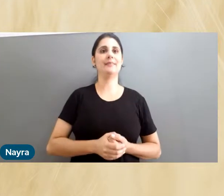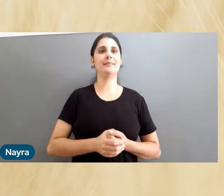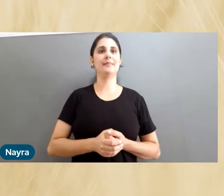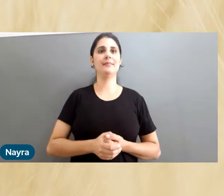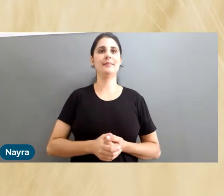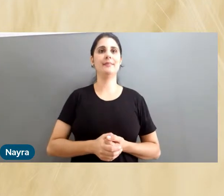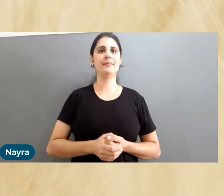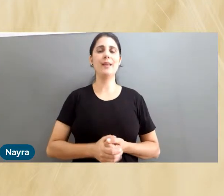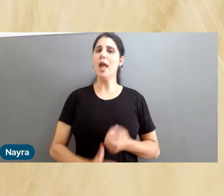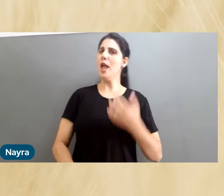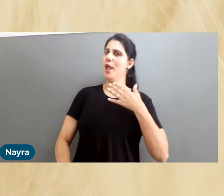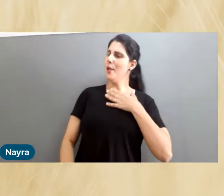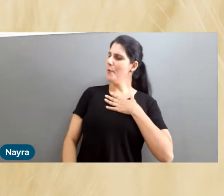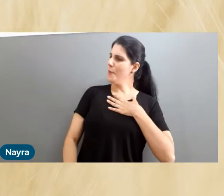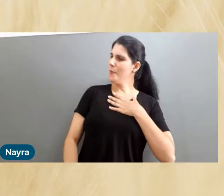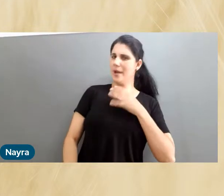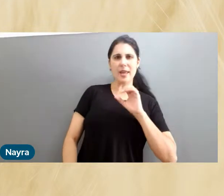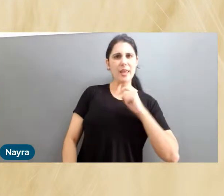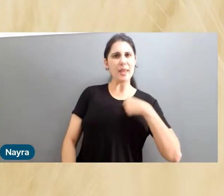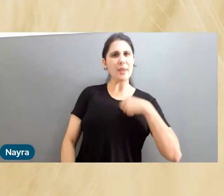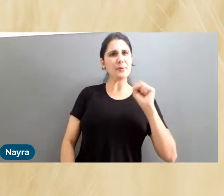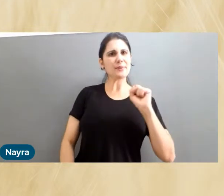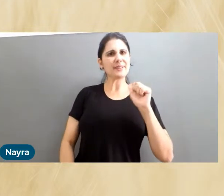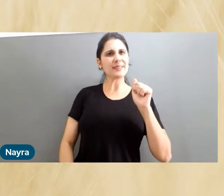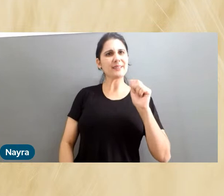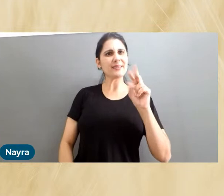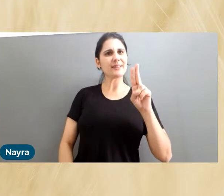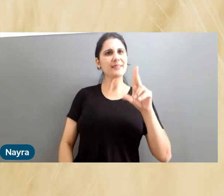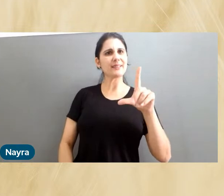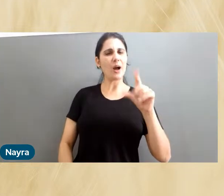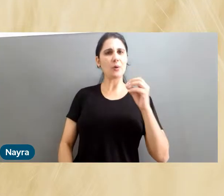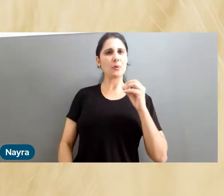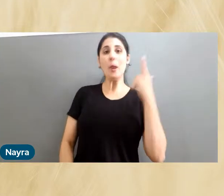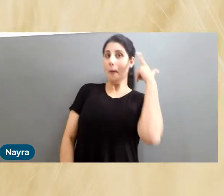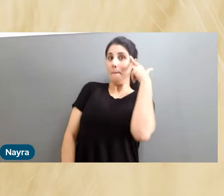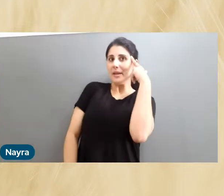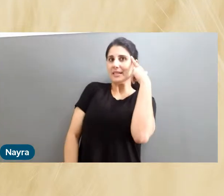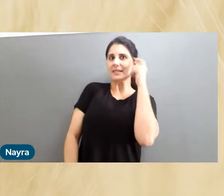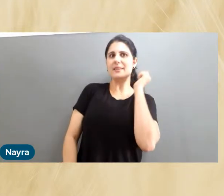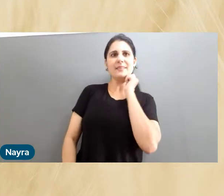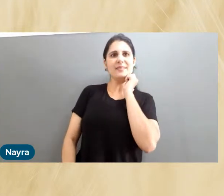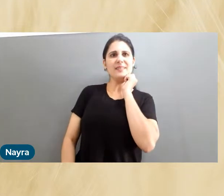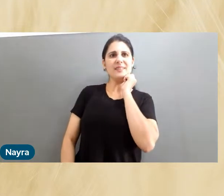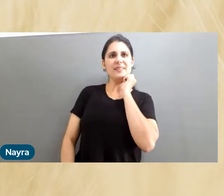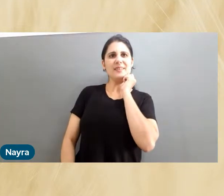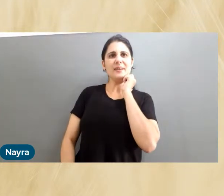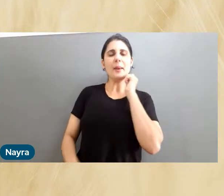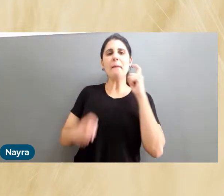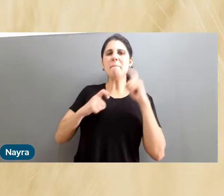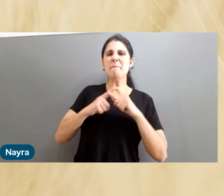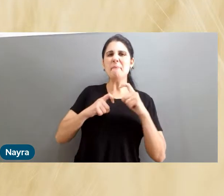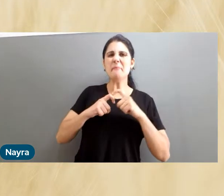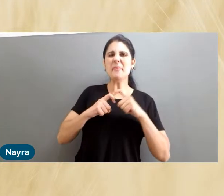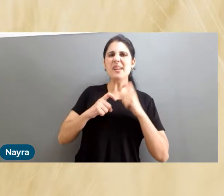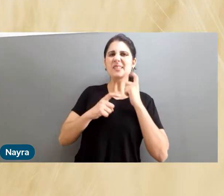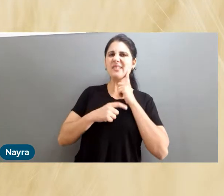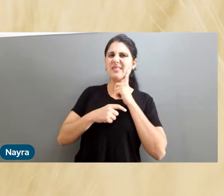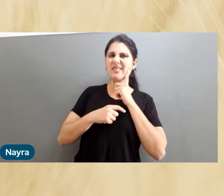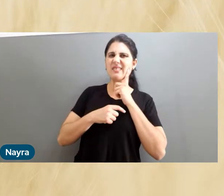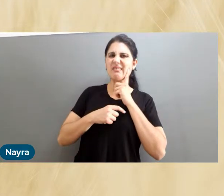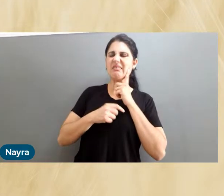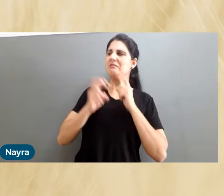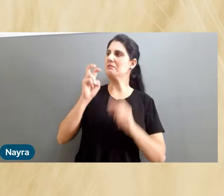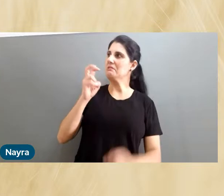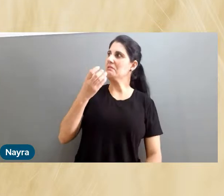eu olhei para ela e falei assim, pensei comigo, né? Não disse, mas pensei, gente, medicina não é um curso pequeno, são